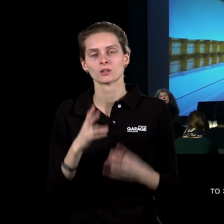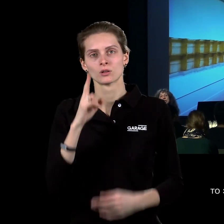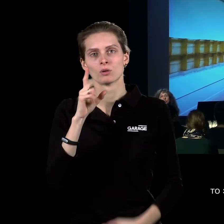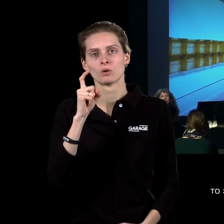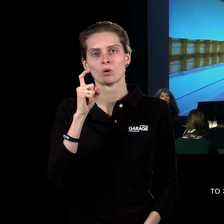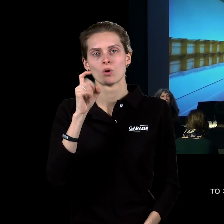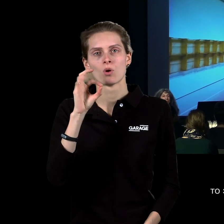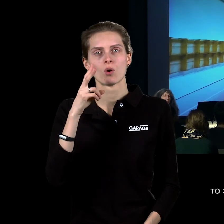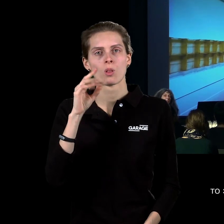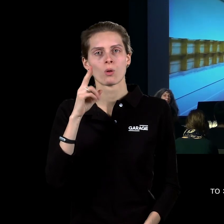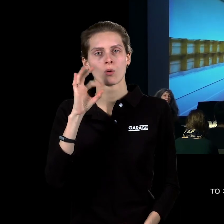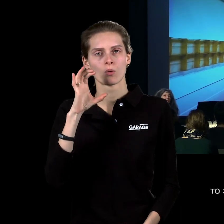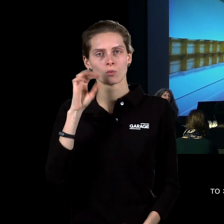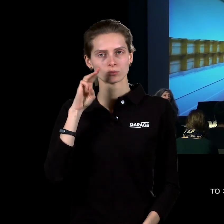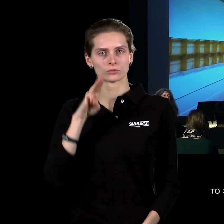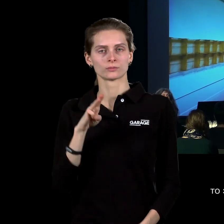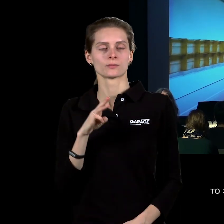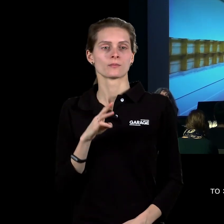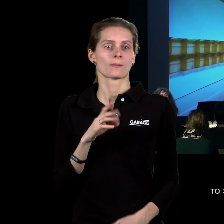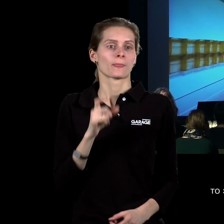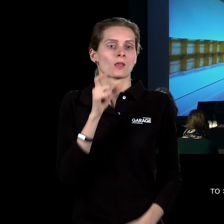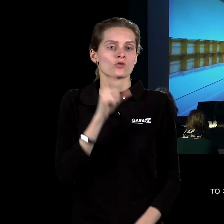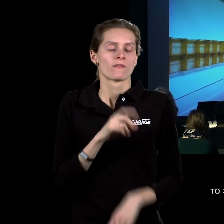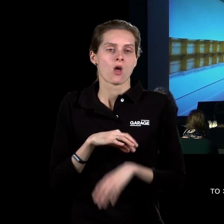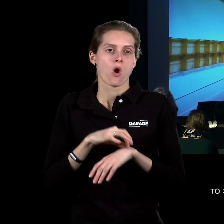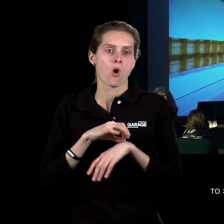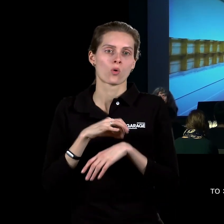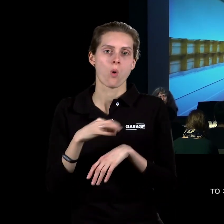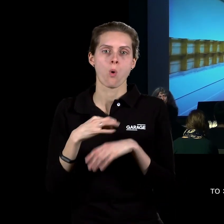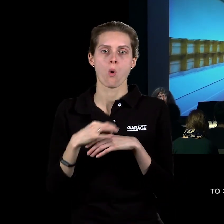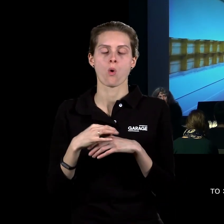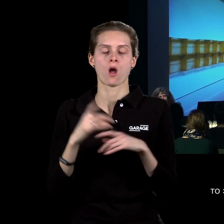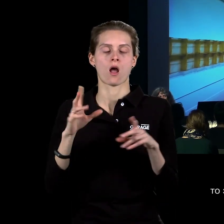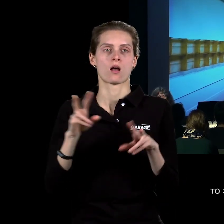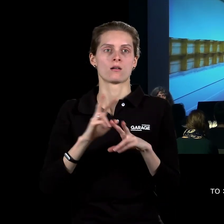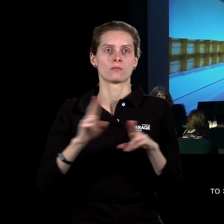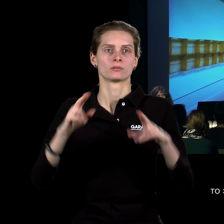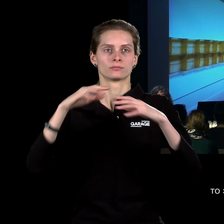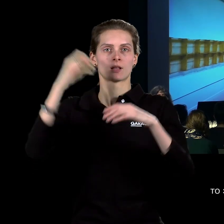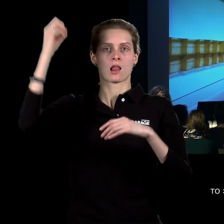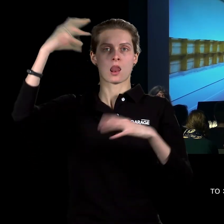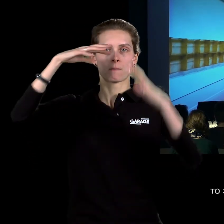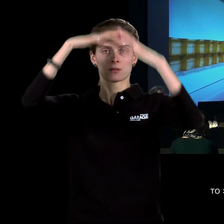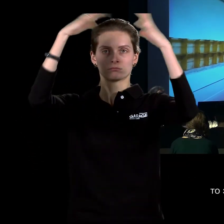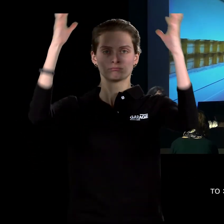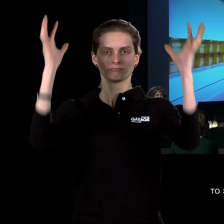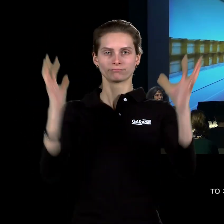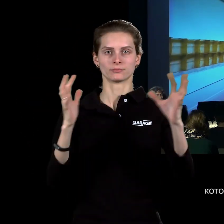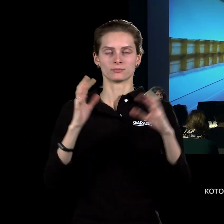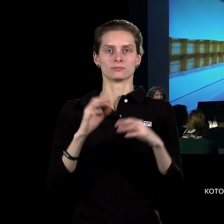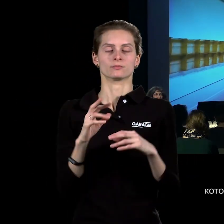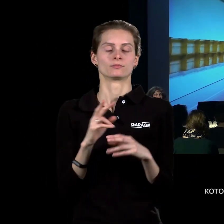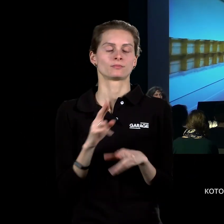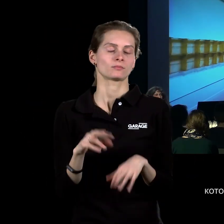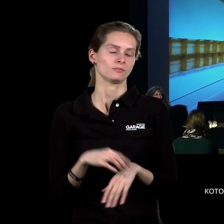да, что это как человеческая кожа, да, как абажур из человеческой кожи, вот это вот ужасное ощущение плоти,